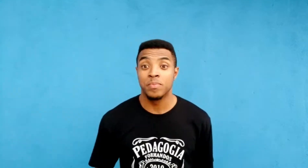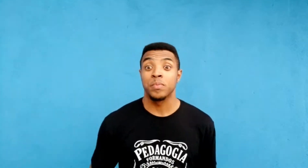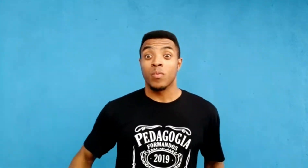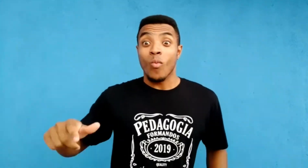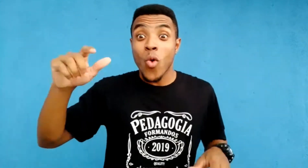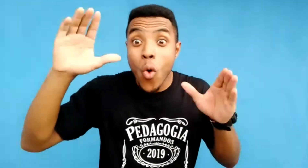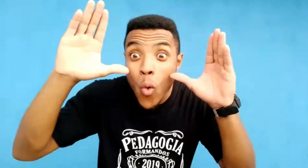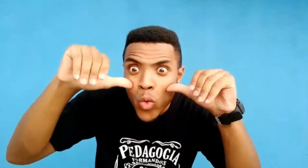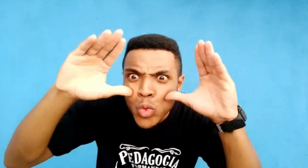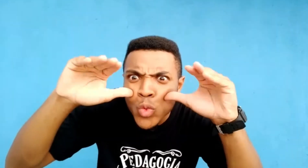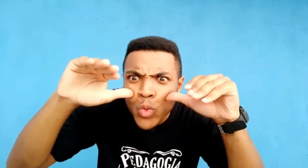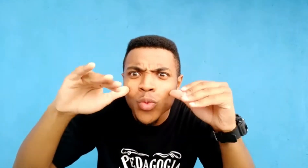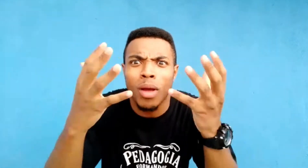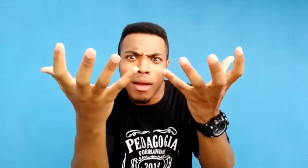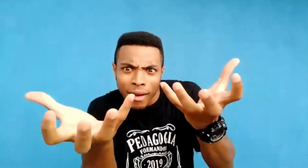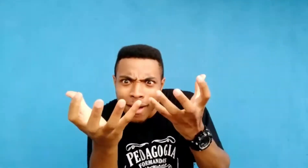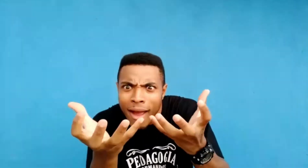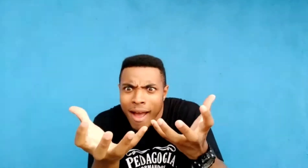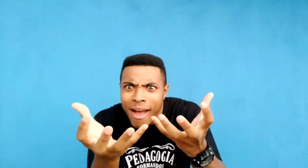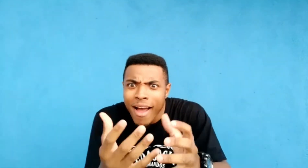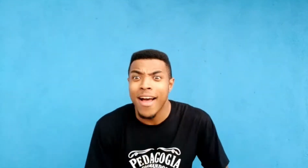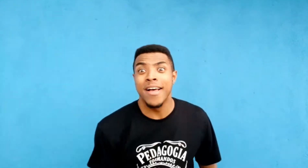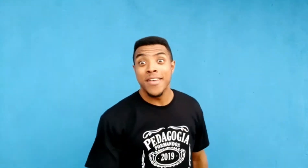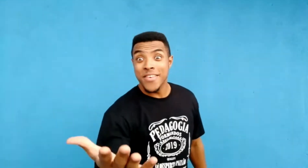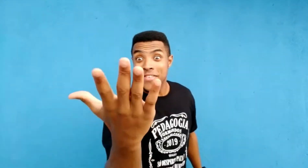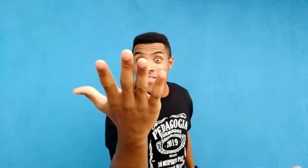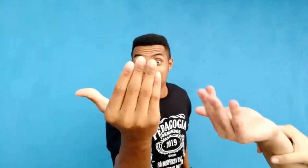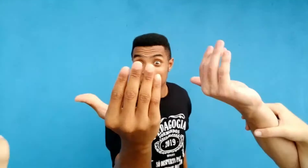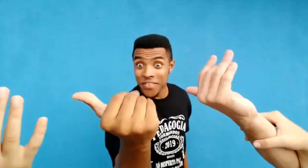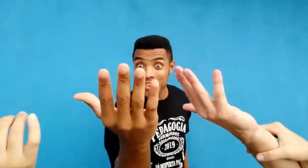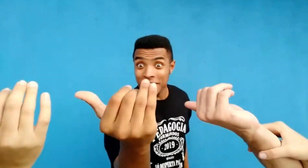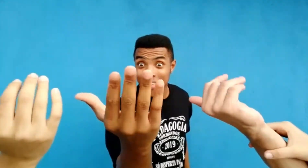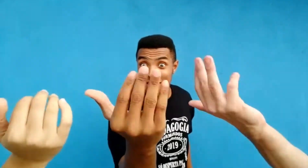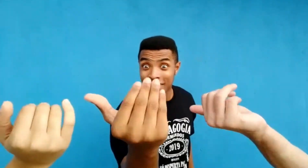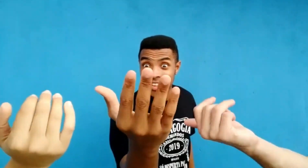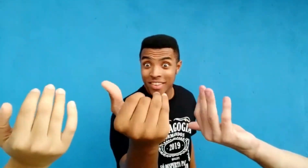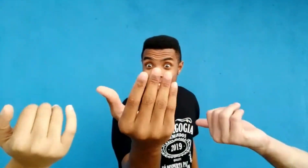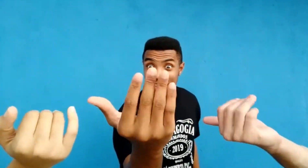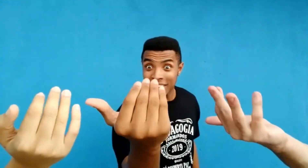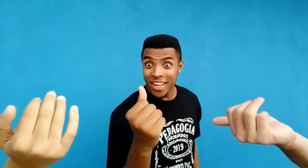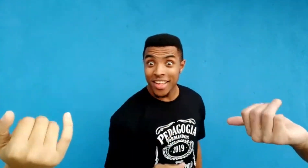Se está curioso e quer participar, então vem, vem, vem, vem, vem!